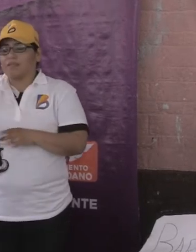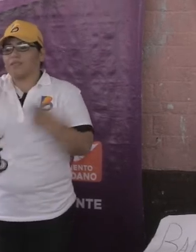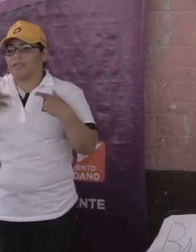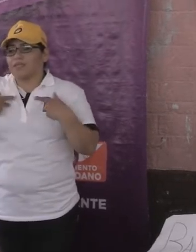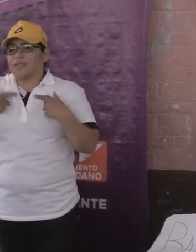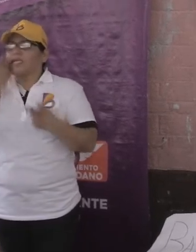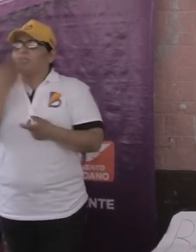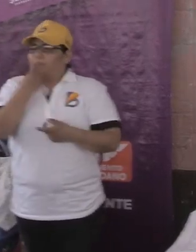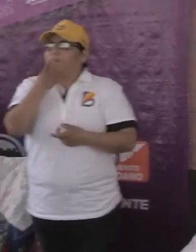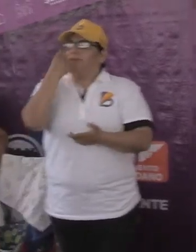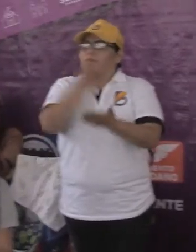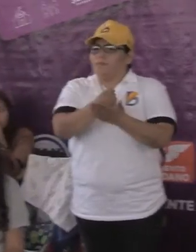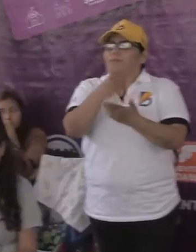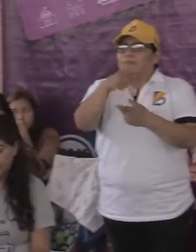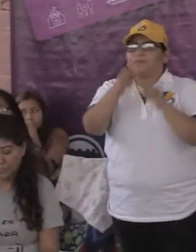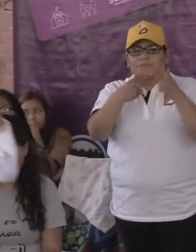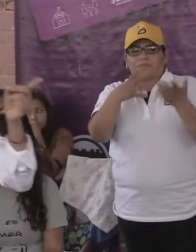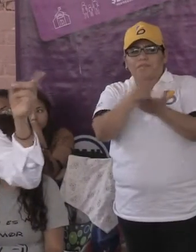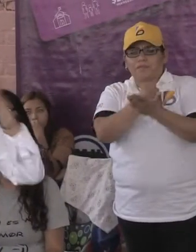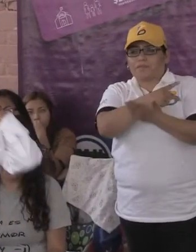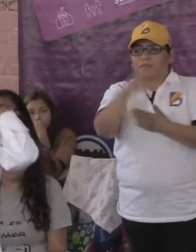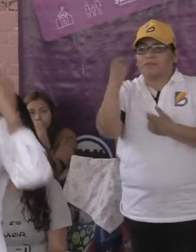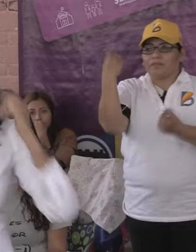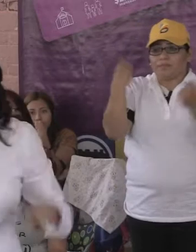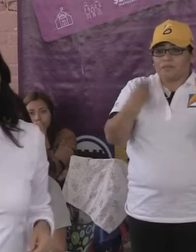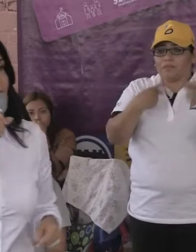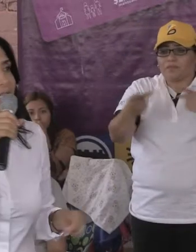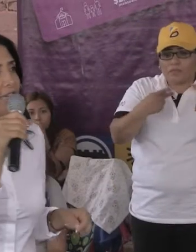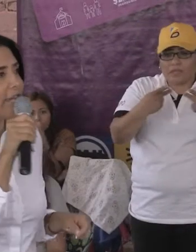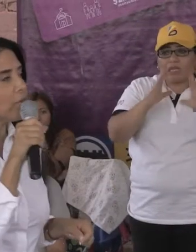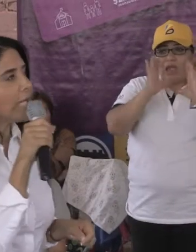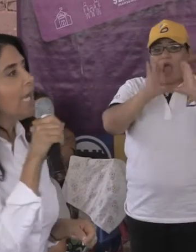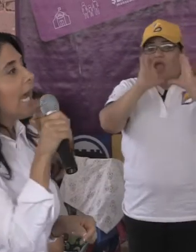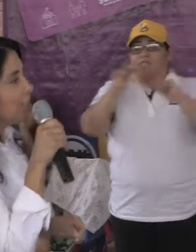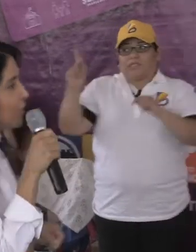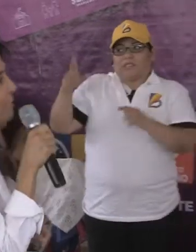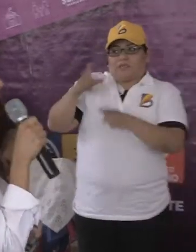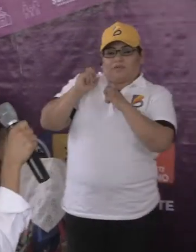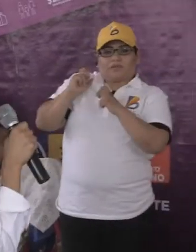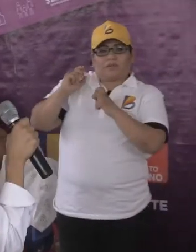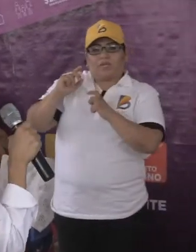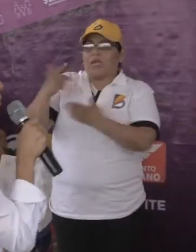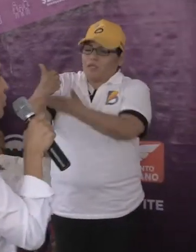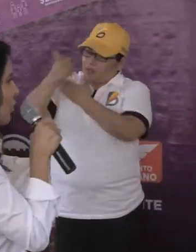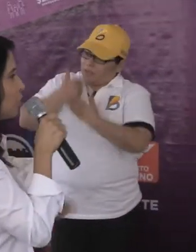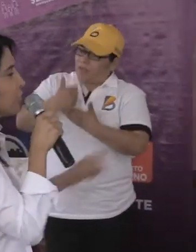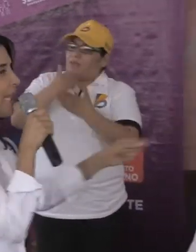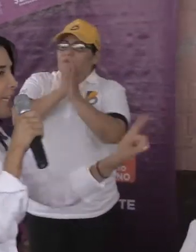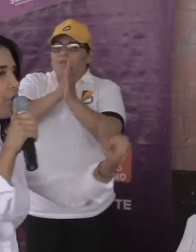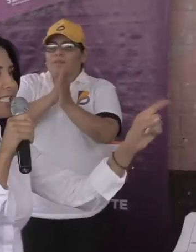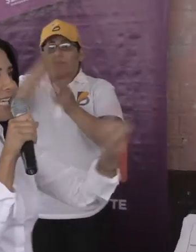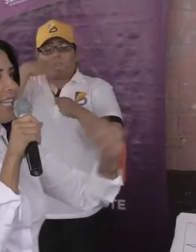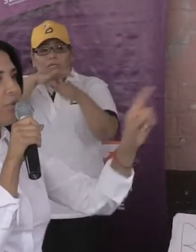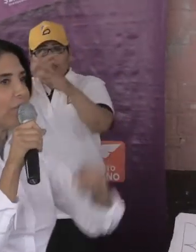quiero decir que sí vamos a ganar. Como sé que aquellos ya se andan preparando para cantar fraude, ayúdenme a ganar con muchos votos,